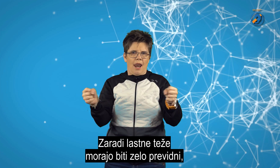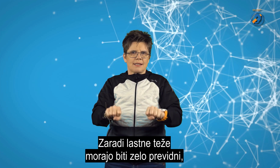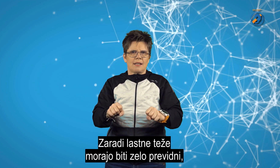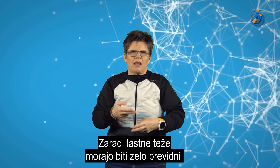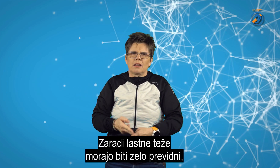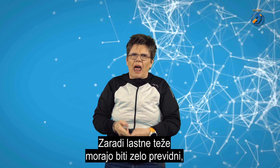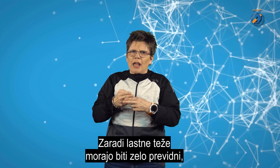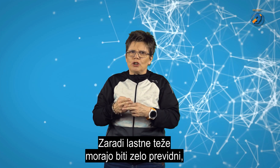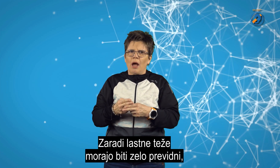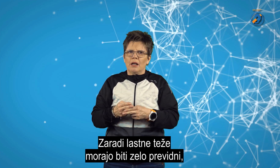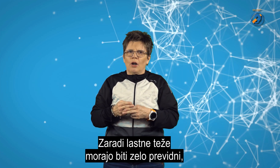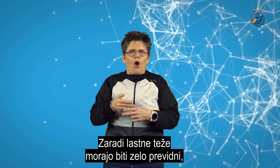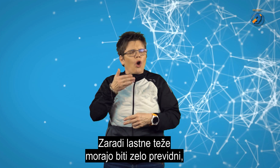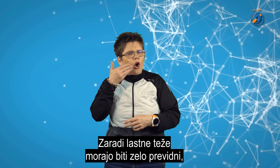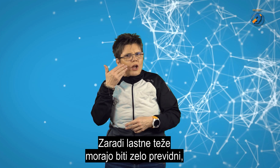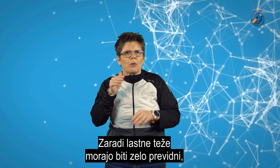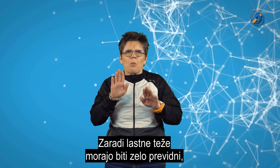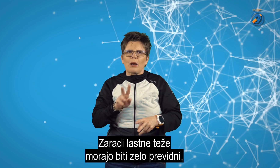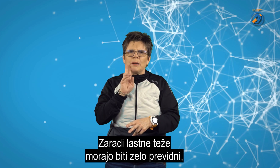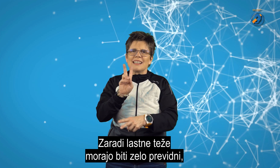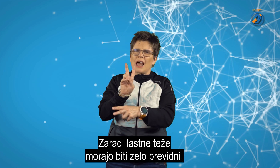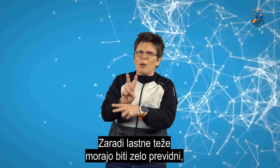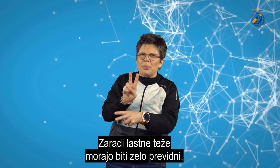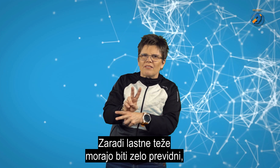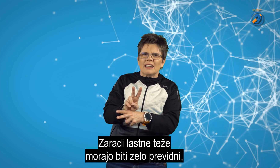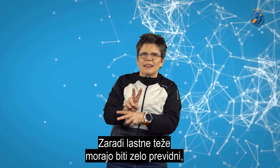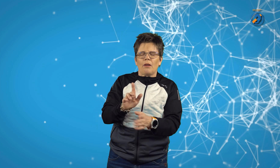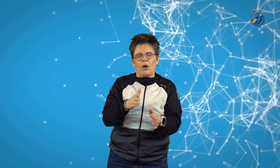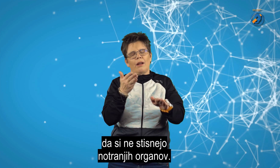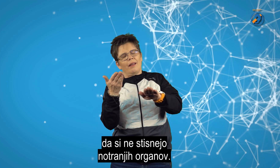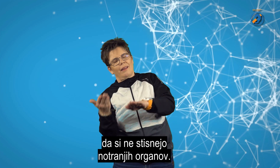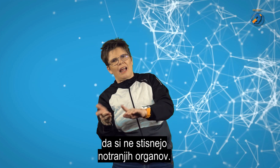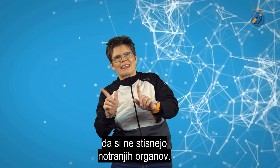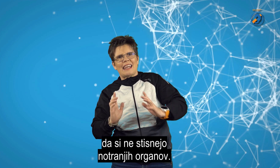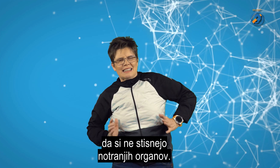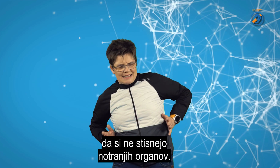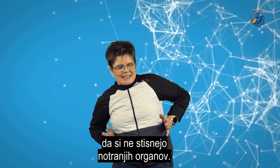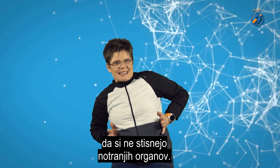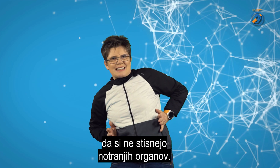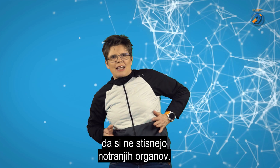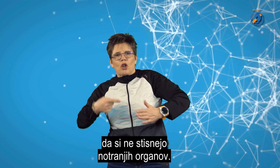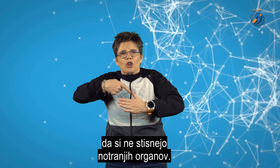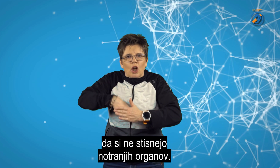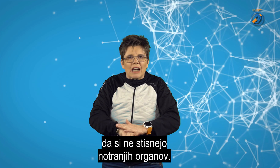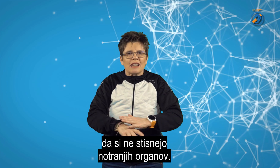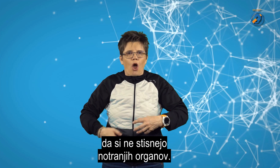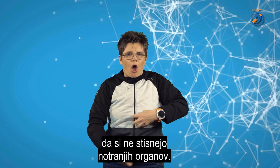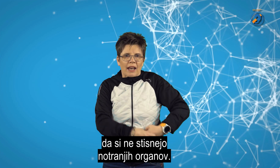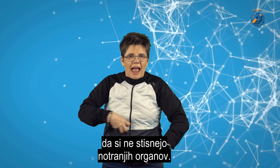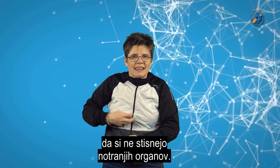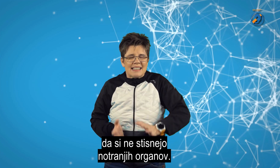Zaradi lastne teže morajo biti zelo previdni, da si ne stisnejo notranjih